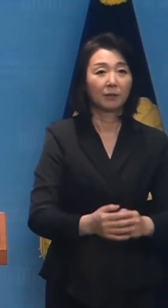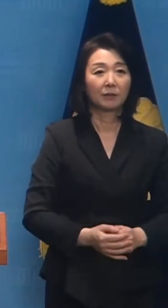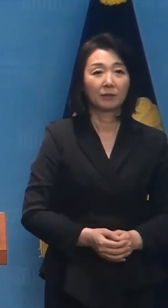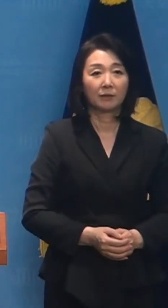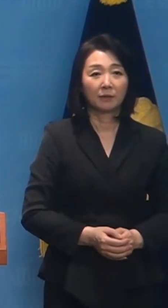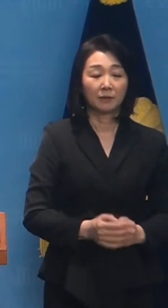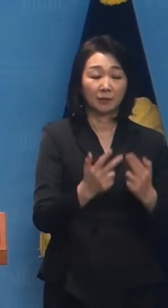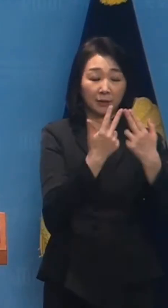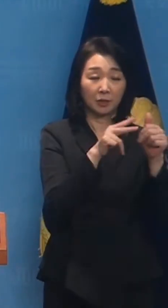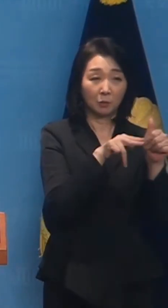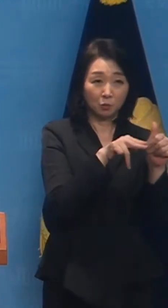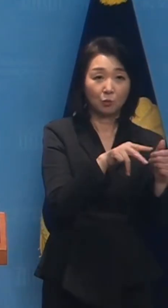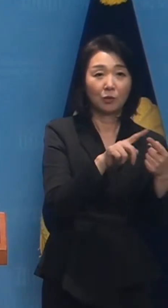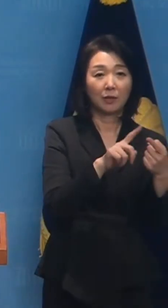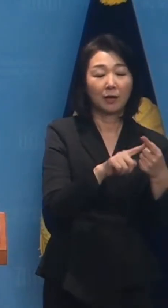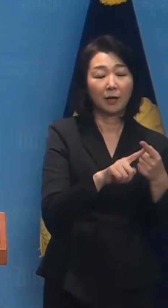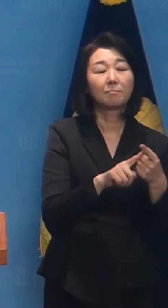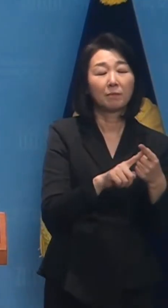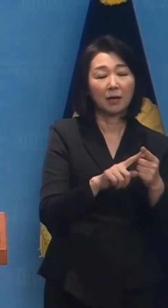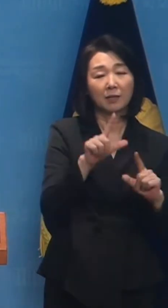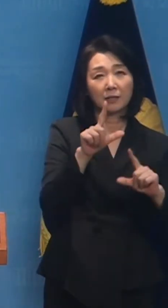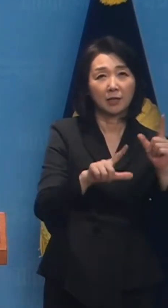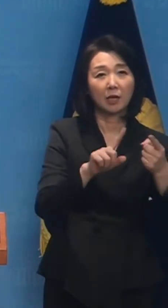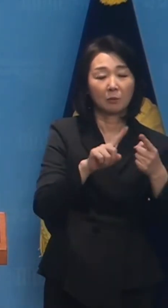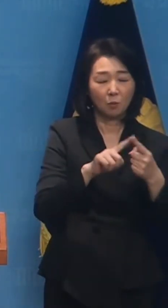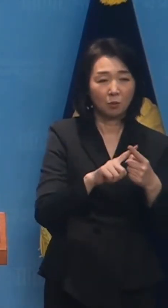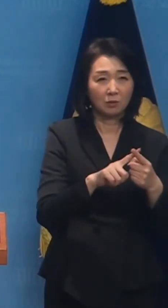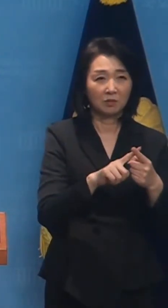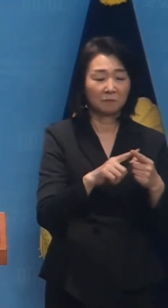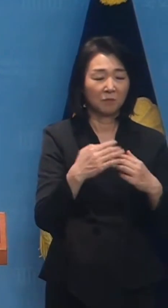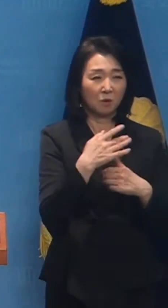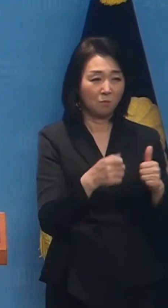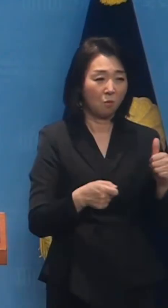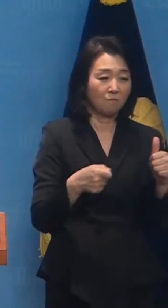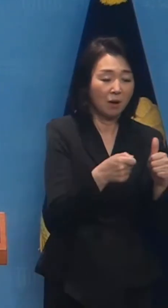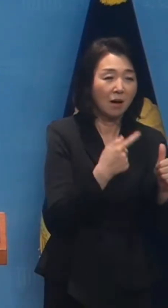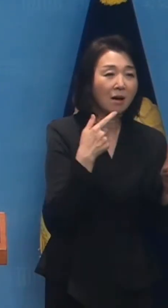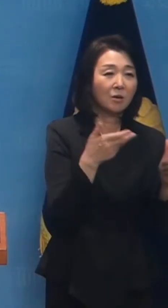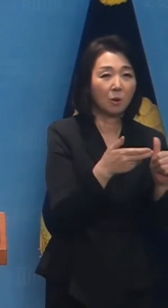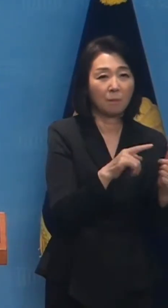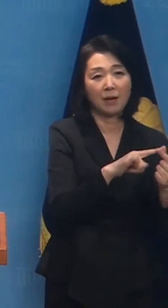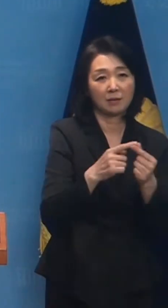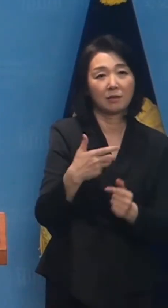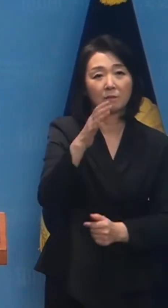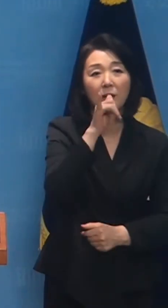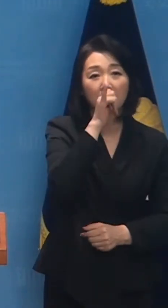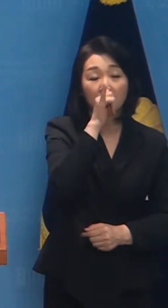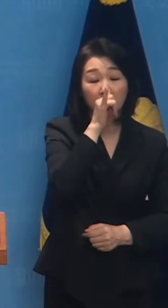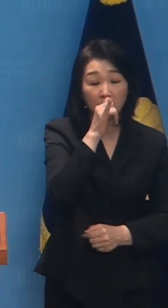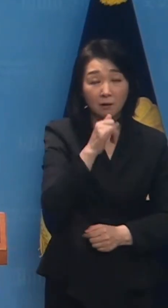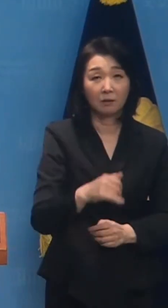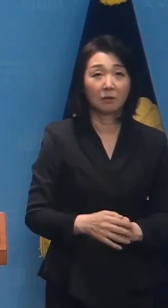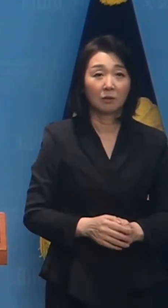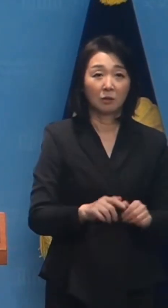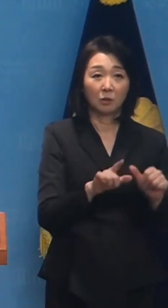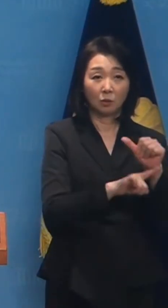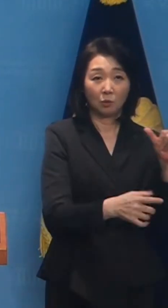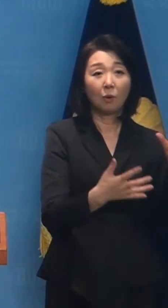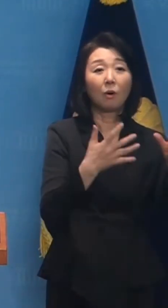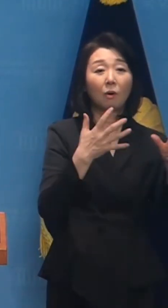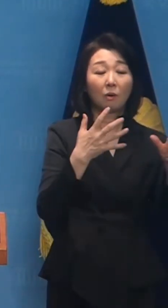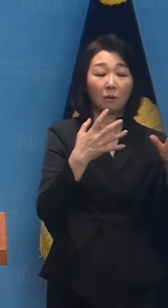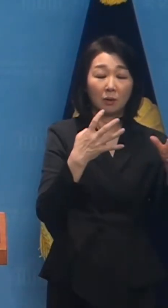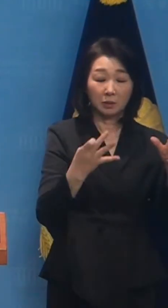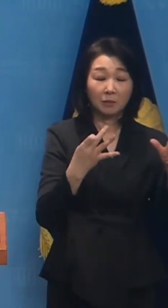말씀드리겠습니다. 이재명 후보에 대한 다양한 형태의 신변 위협글이 계속 유포되고 있습니다. 2025년 5월 14일 네이버 기사